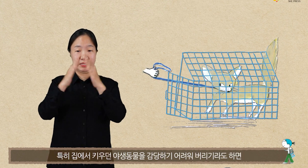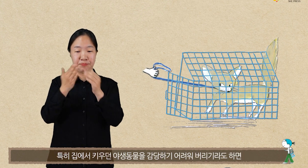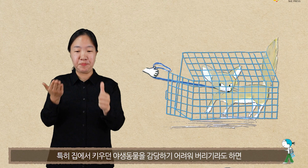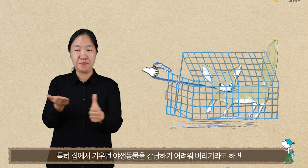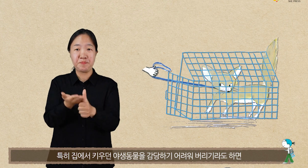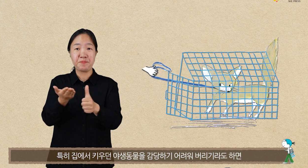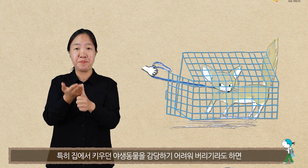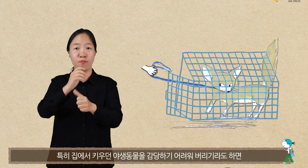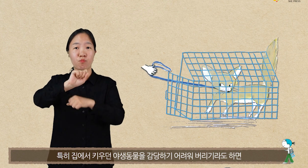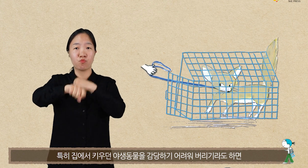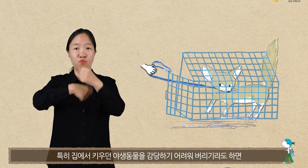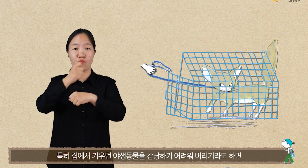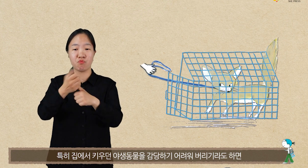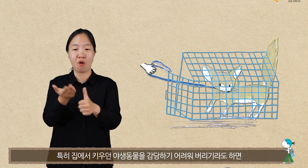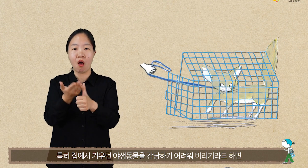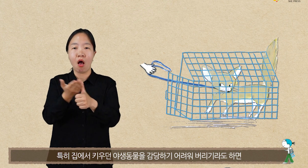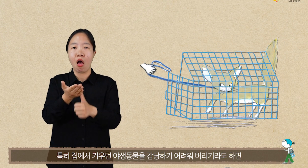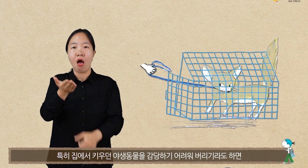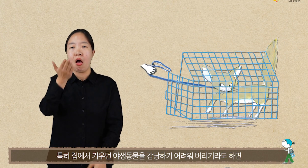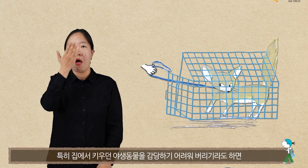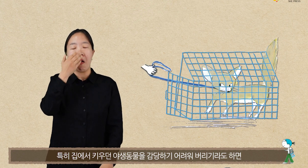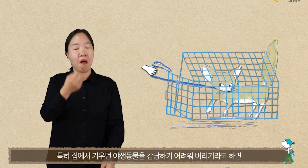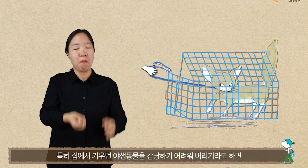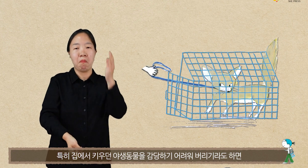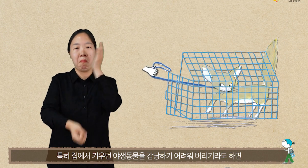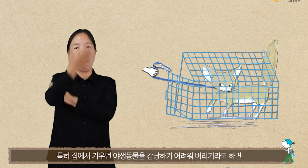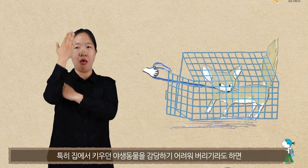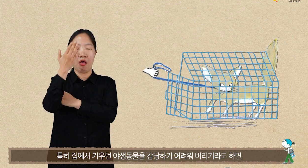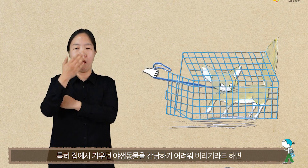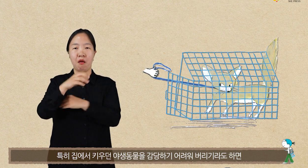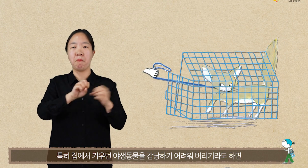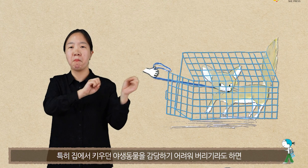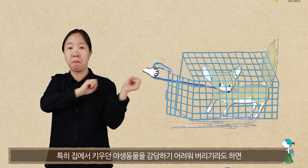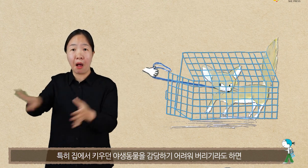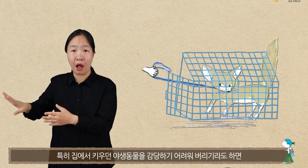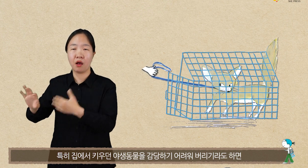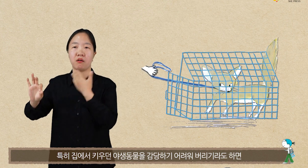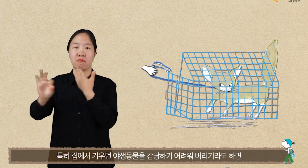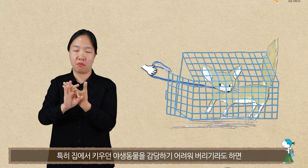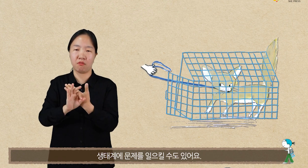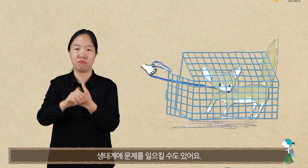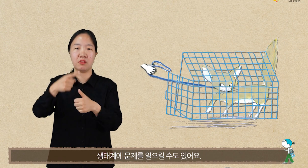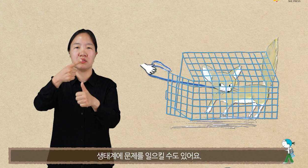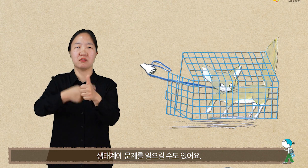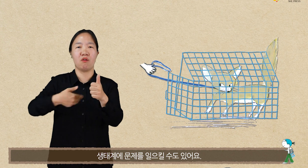특히 집에서 키우던 야생동물을 감당하기 어려워 버리기라도 하면